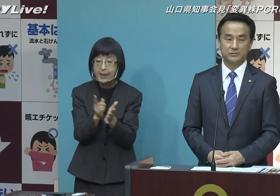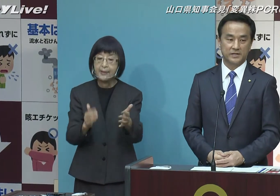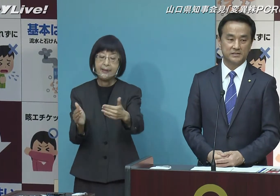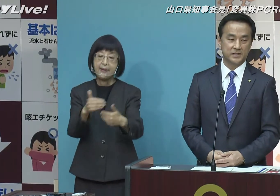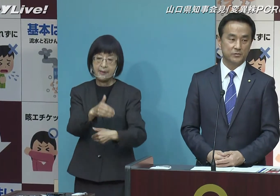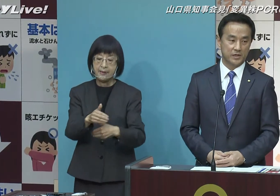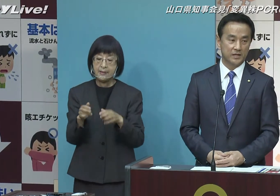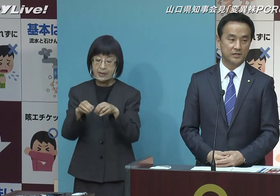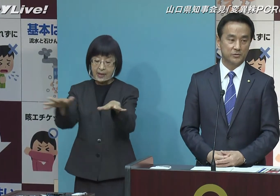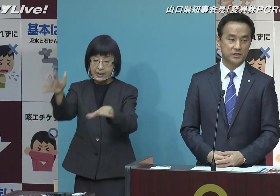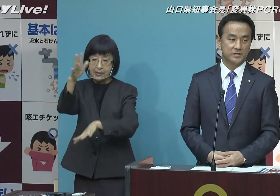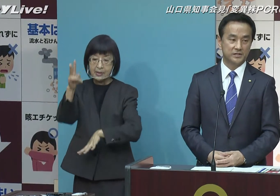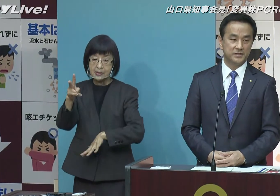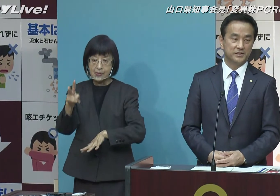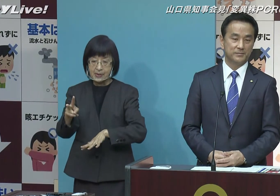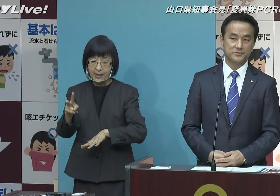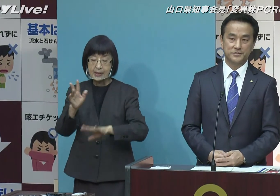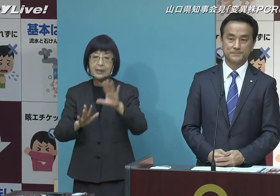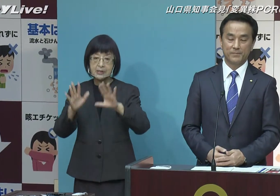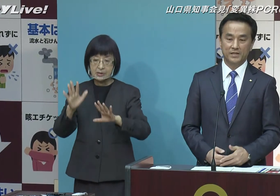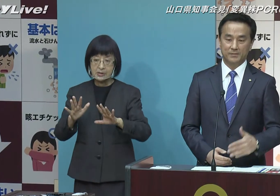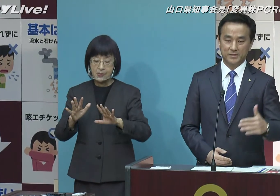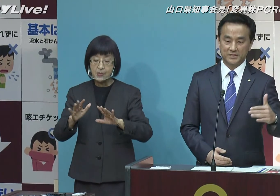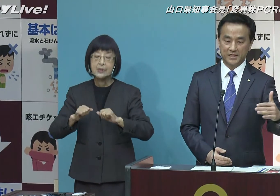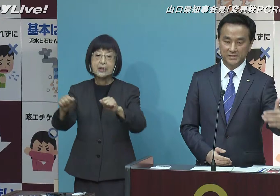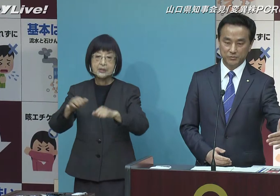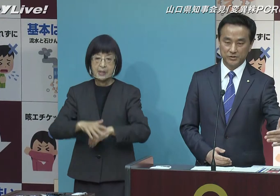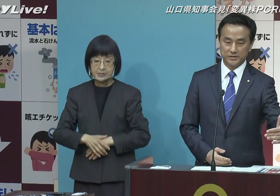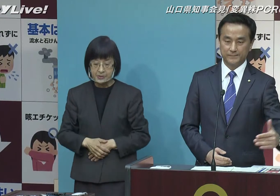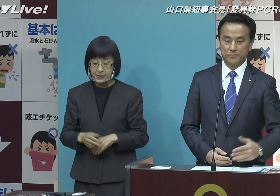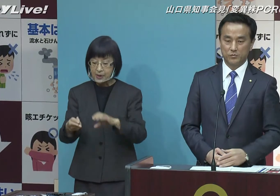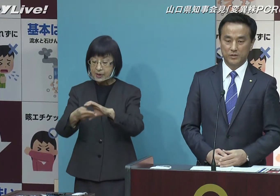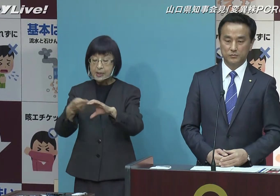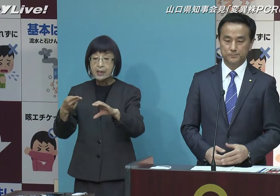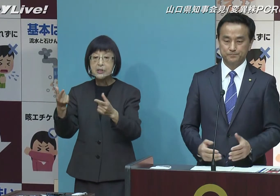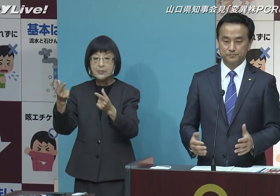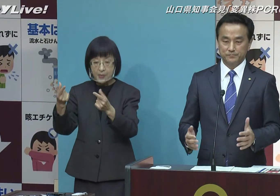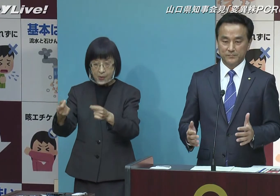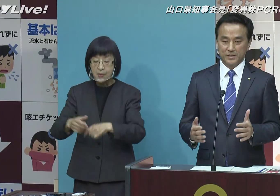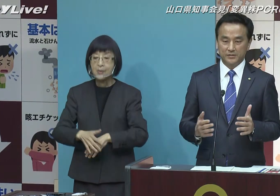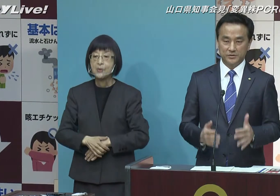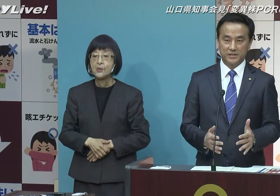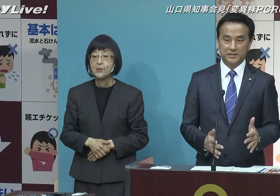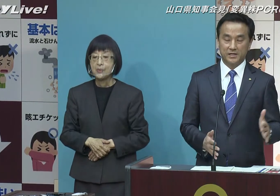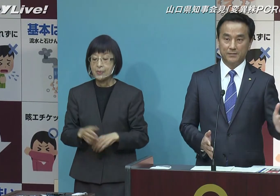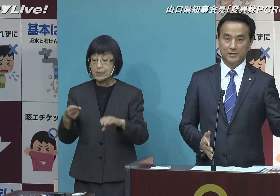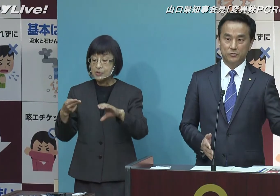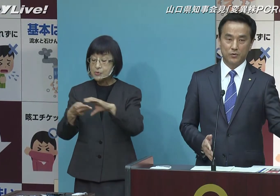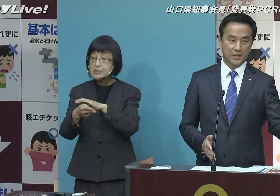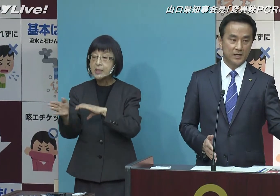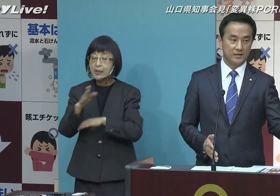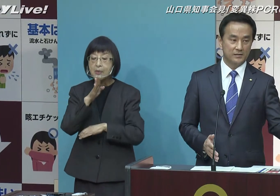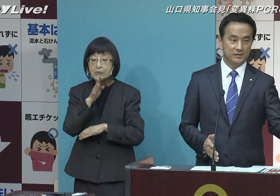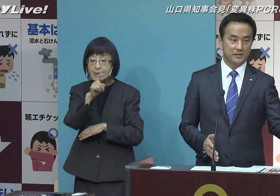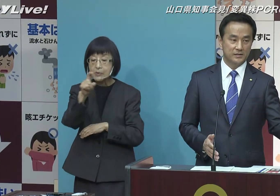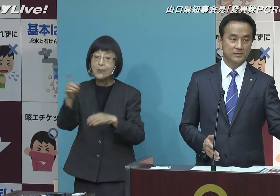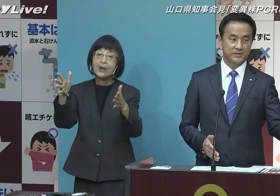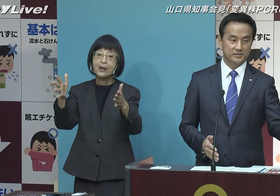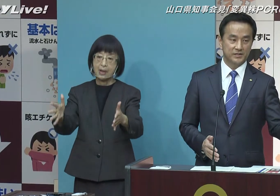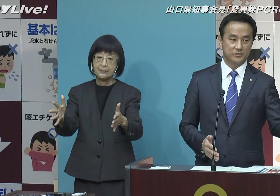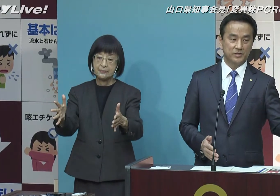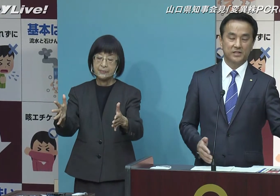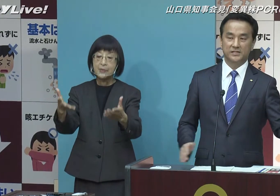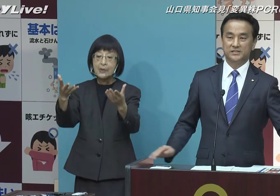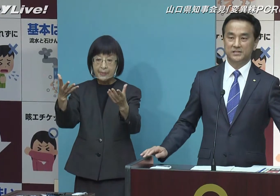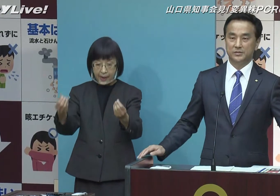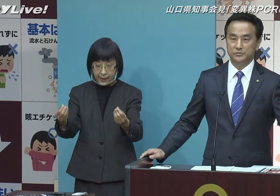染拡大しないような管理を徹底していきますし、また退院もですね、これは入院されてからまあ10日間経てば